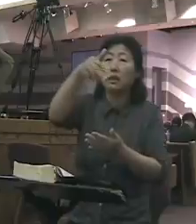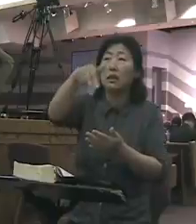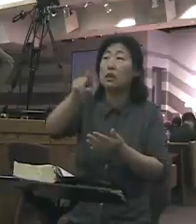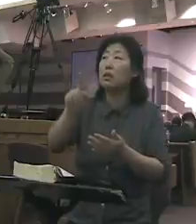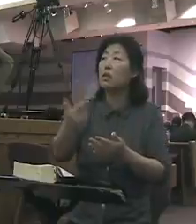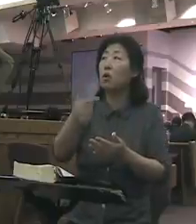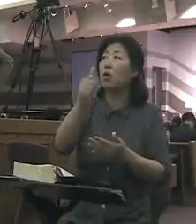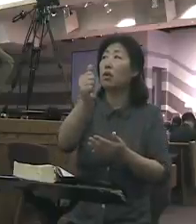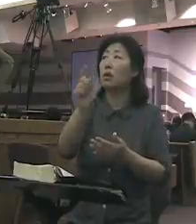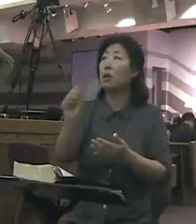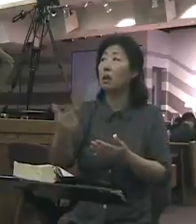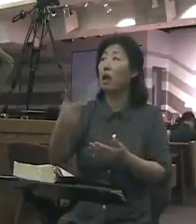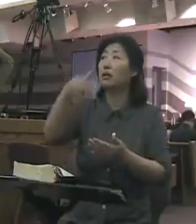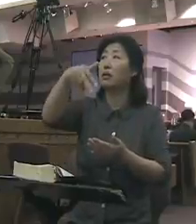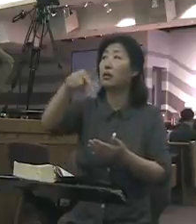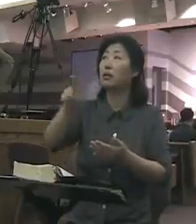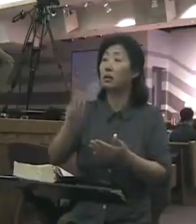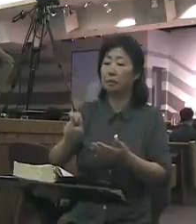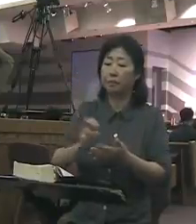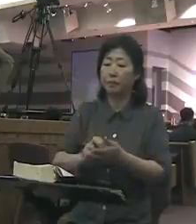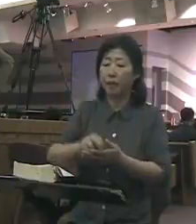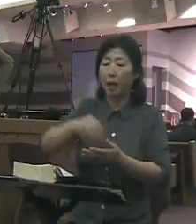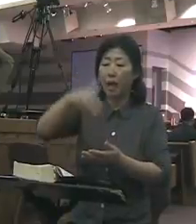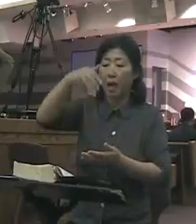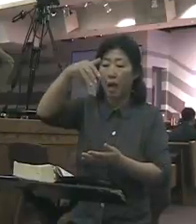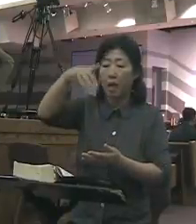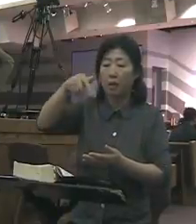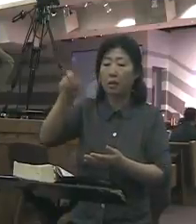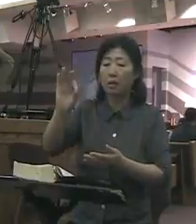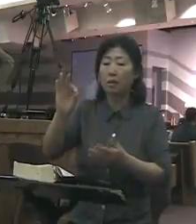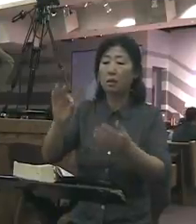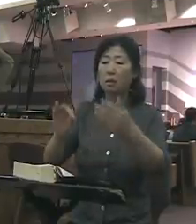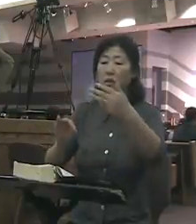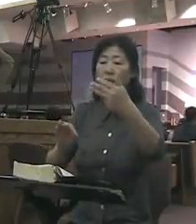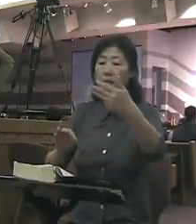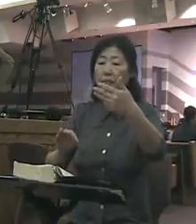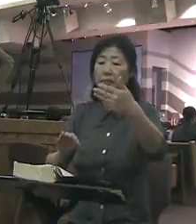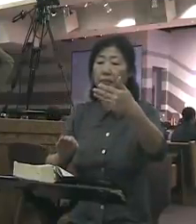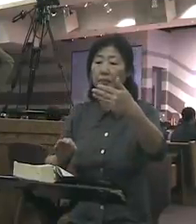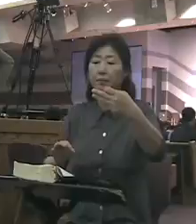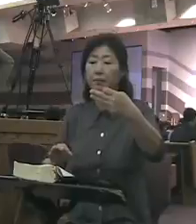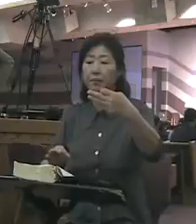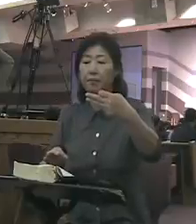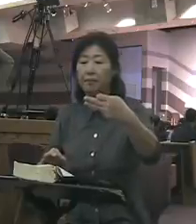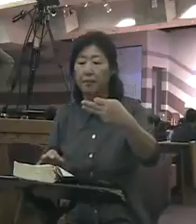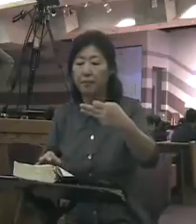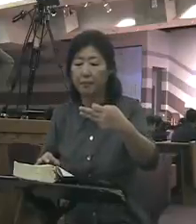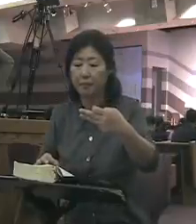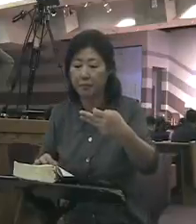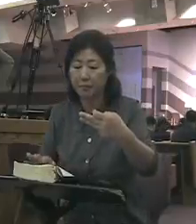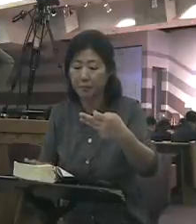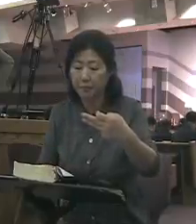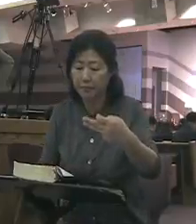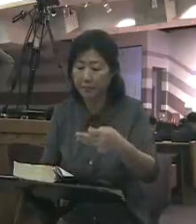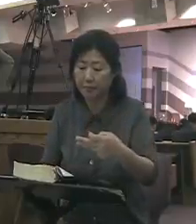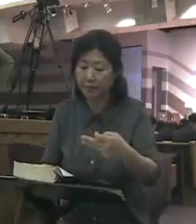창세기 13장 3절과 4절에 보이고 있습니다. 그 말씀을 한번 다시 보시겠습니다. 여기